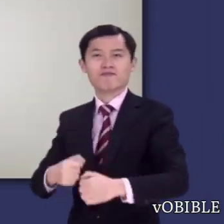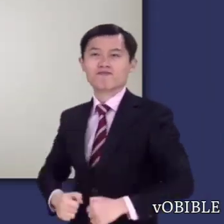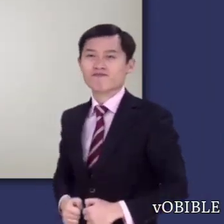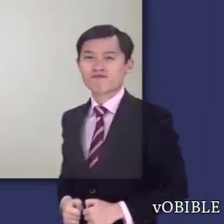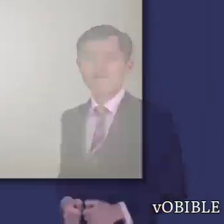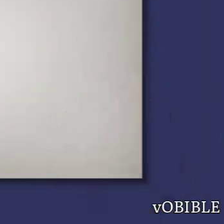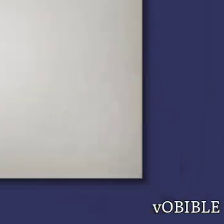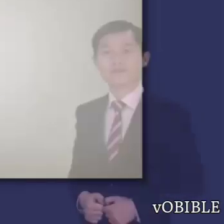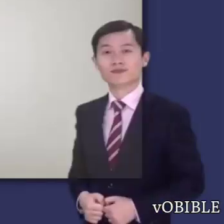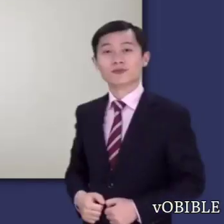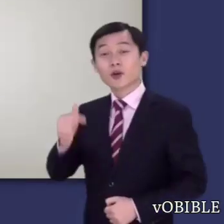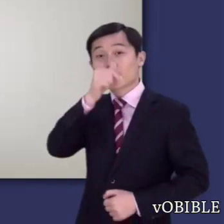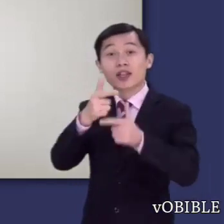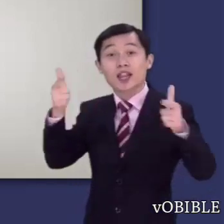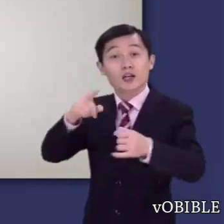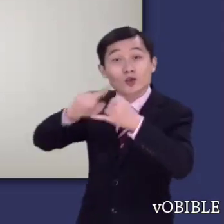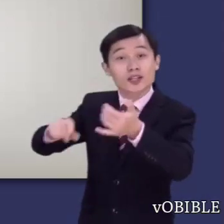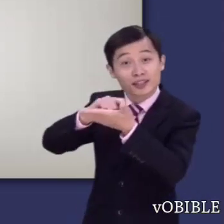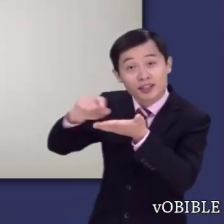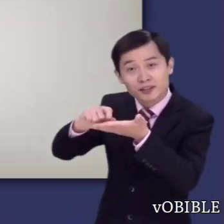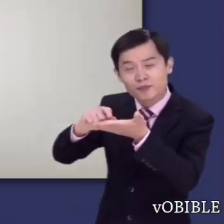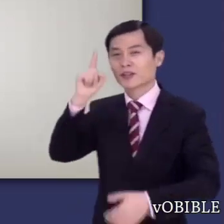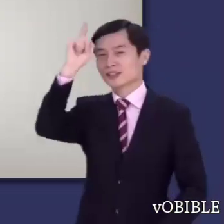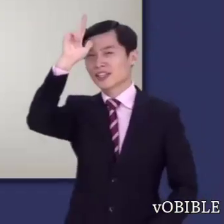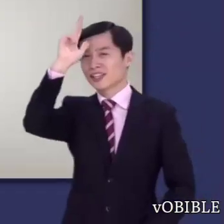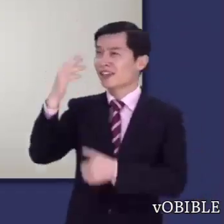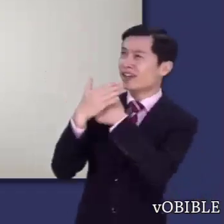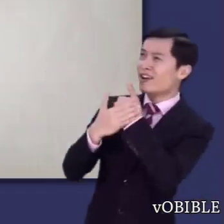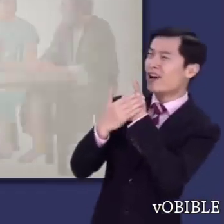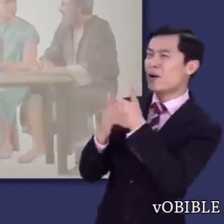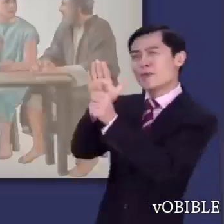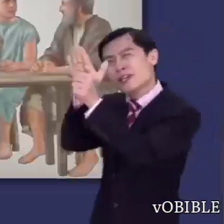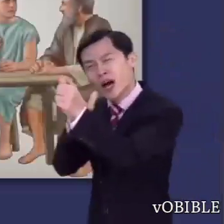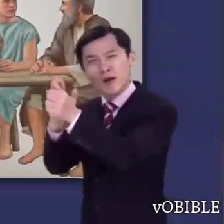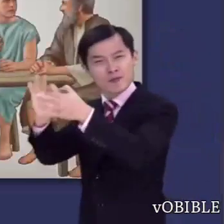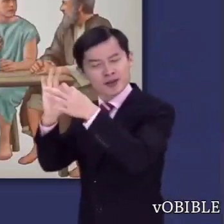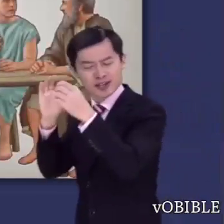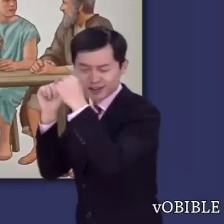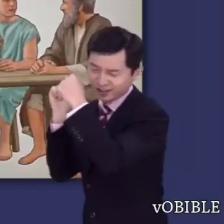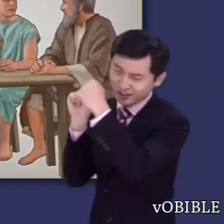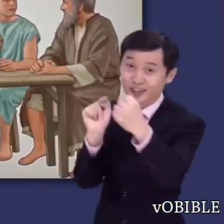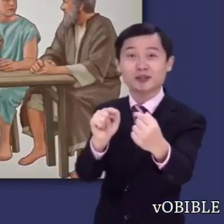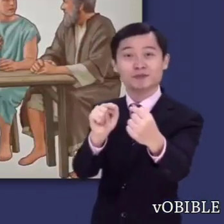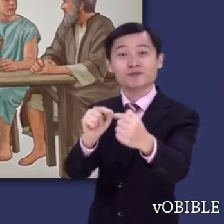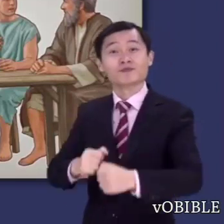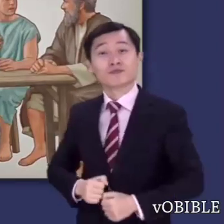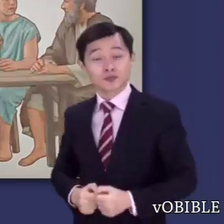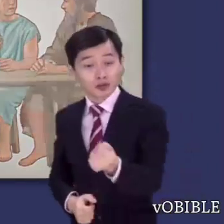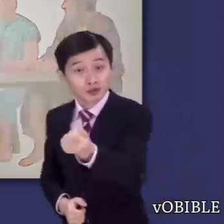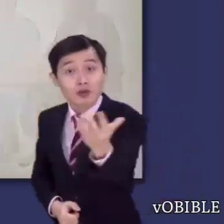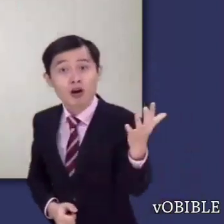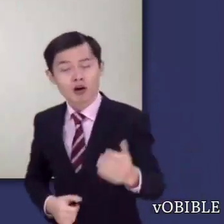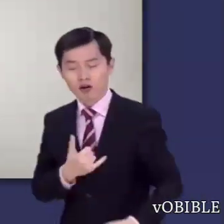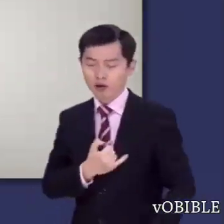犹大在书信结尾鼓励弟兄们要留在上帝的爱里，要继续对心存疑惑的人表现